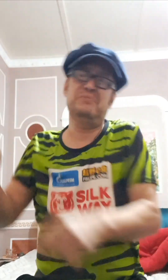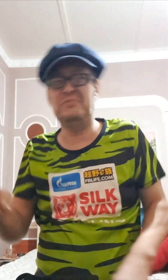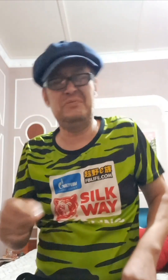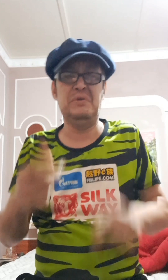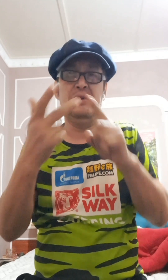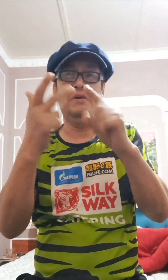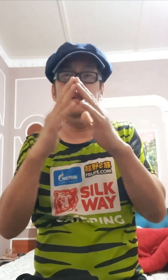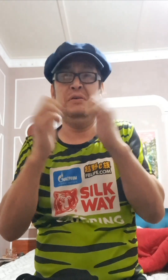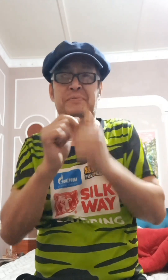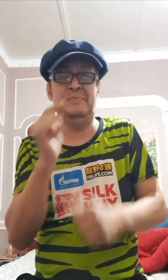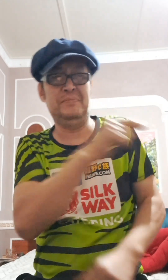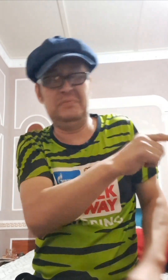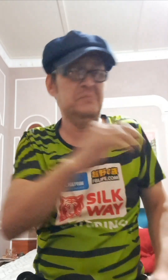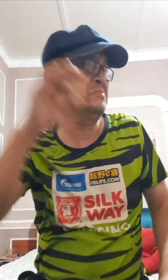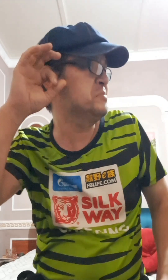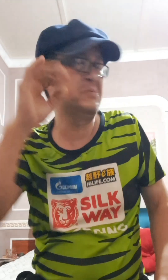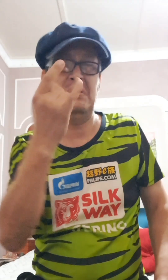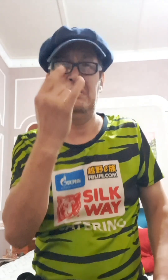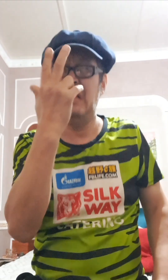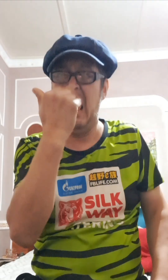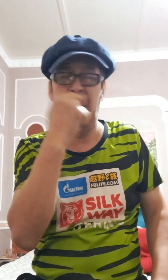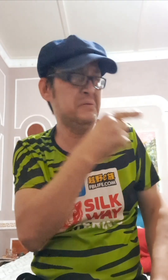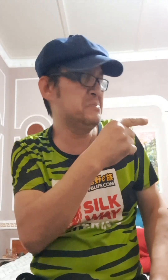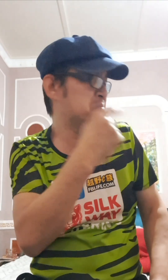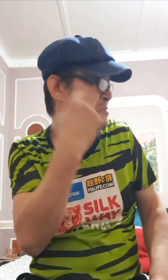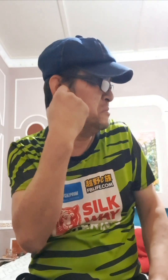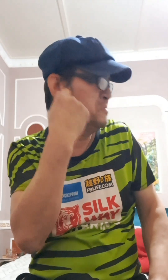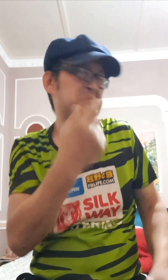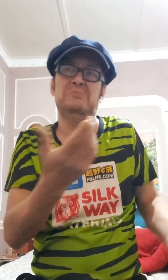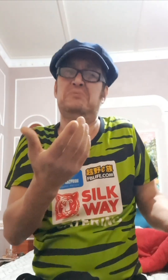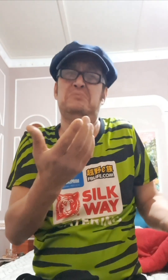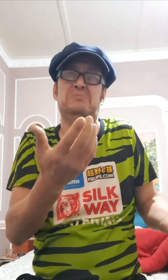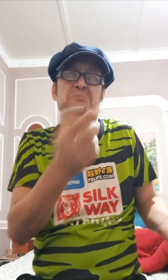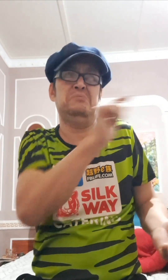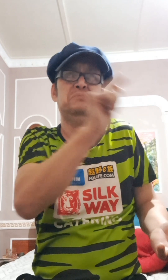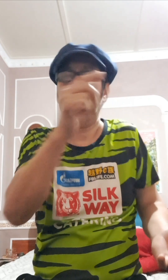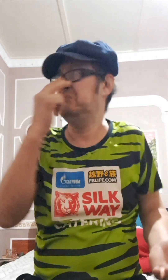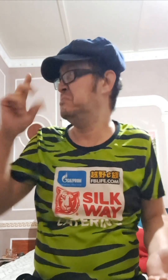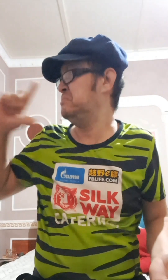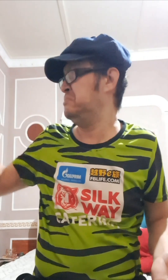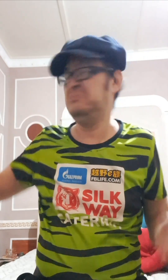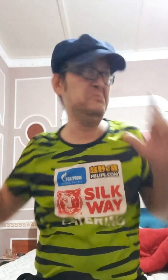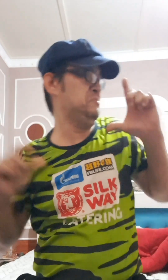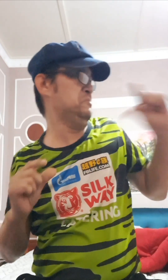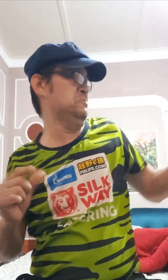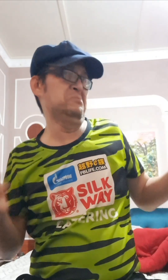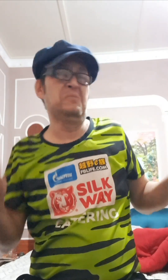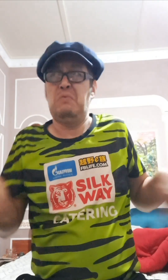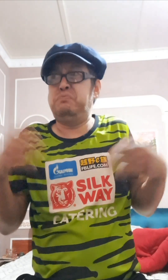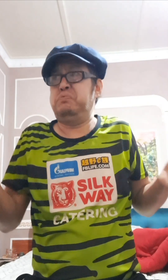Después del quemado, se colocan los aros permanentes en los barriles para fijarlos. Luego, la tonelería entrega los barriles listos